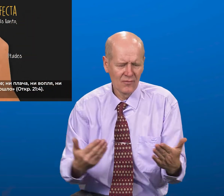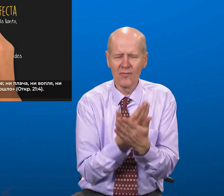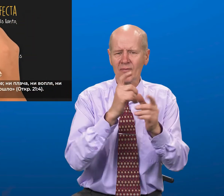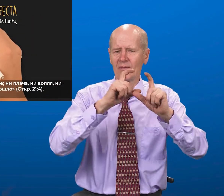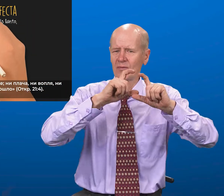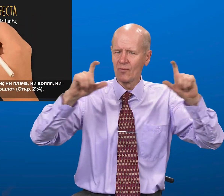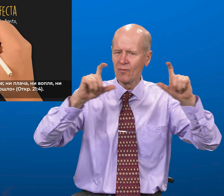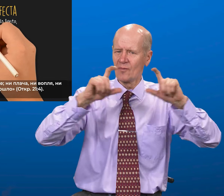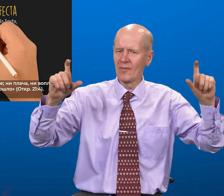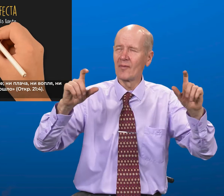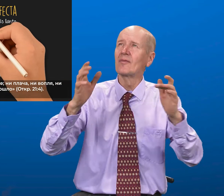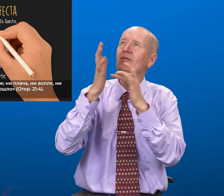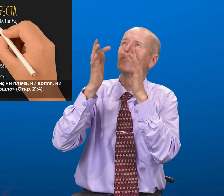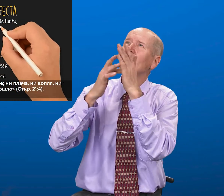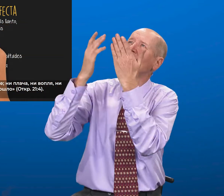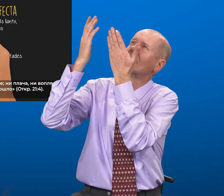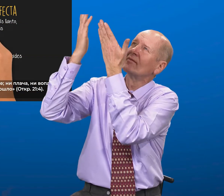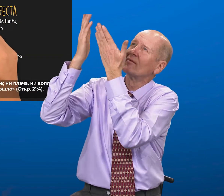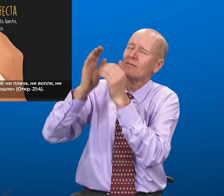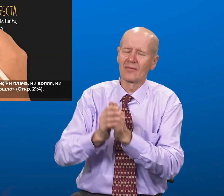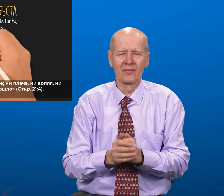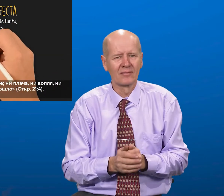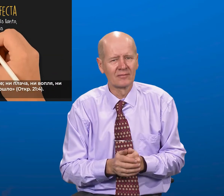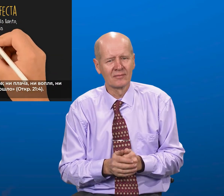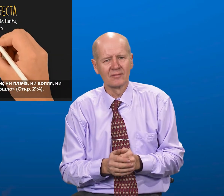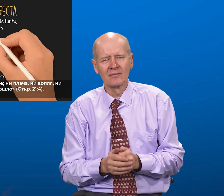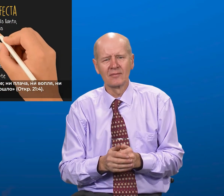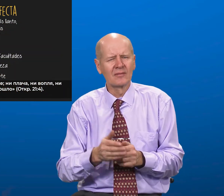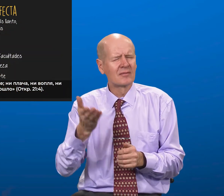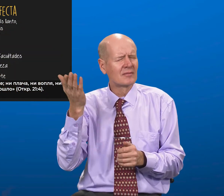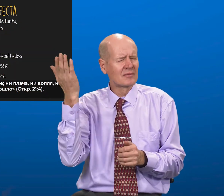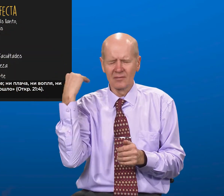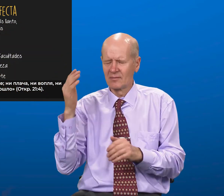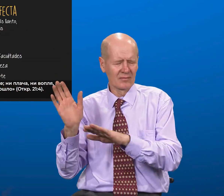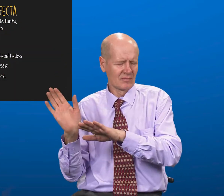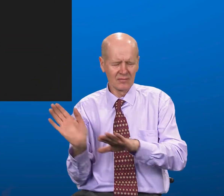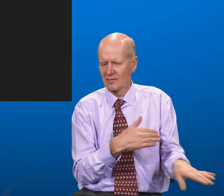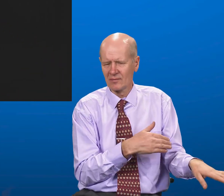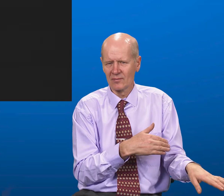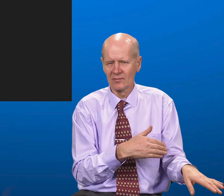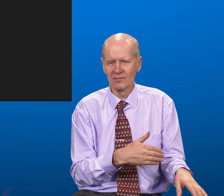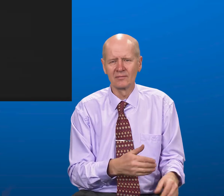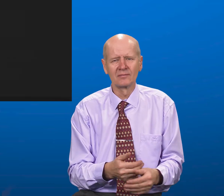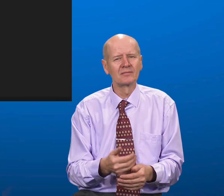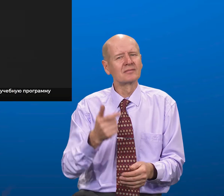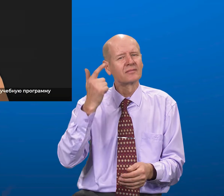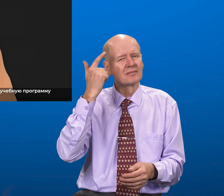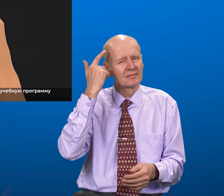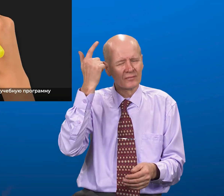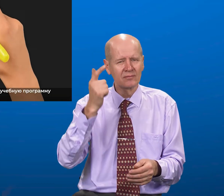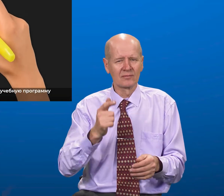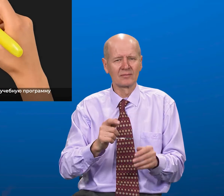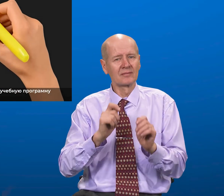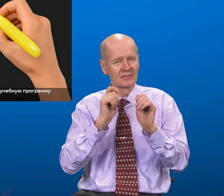плача, ни вопля, ни болезни уже не будет, ибо прежнее прошло. Господь и